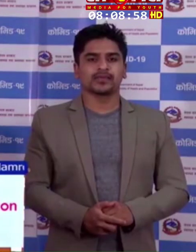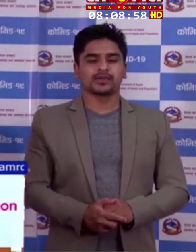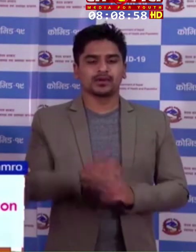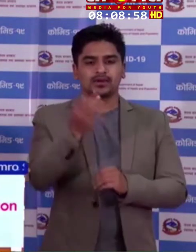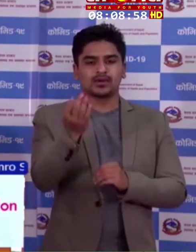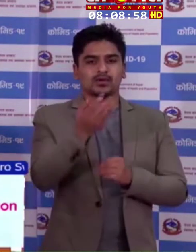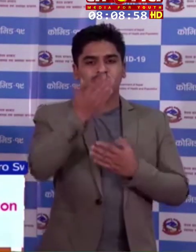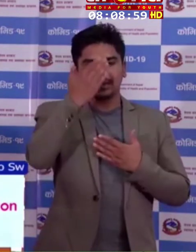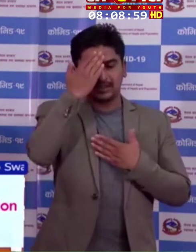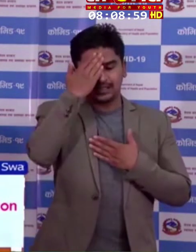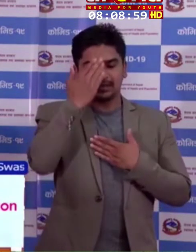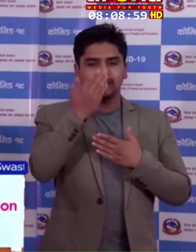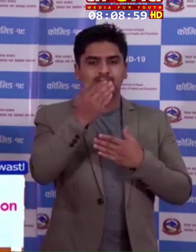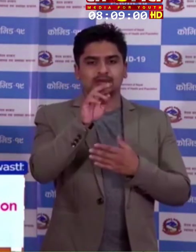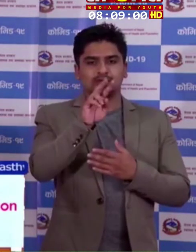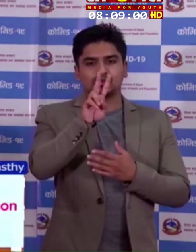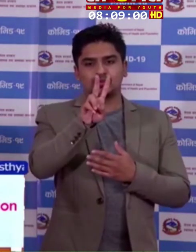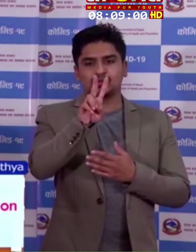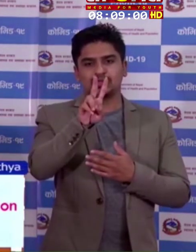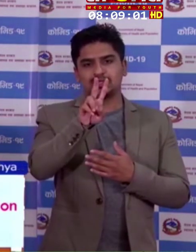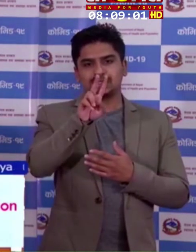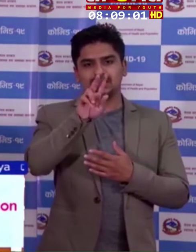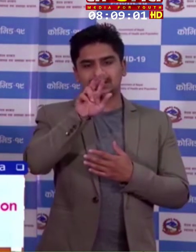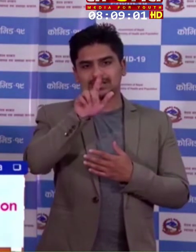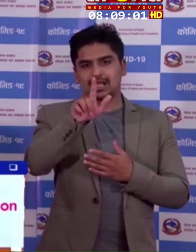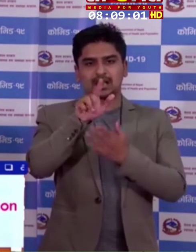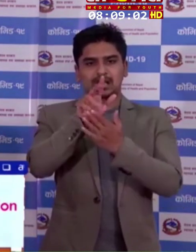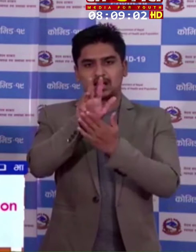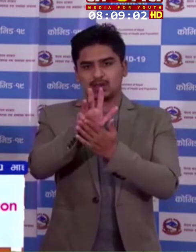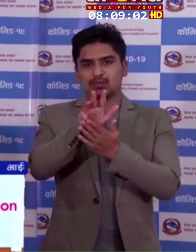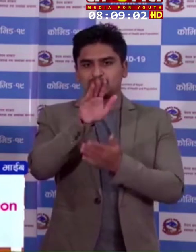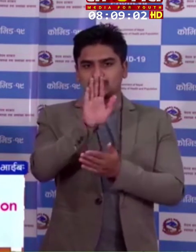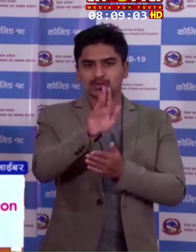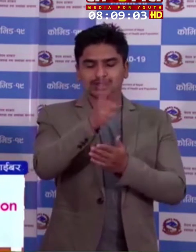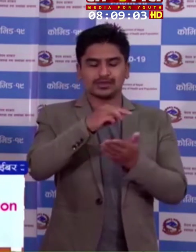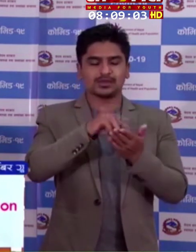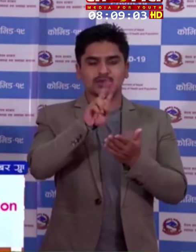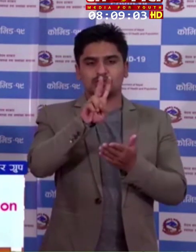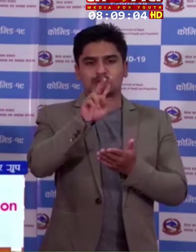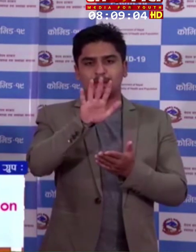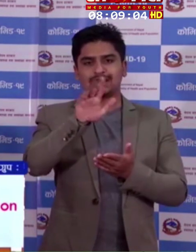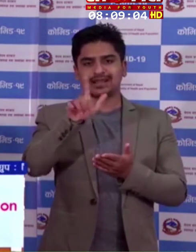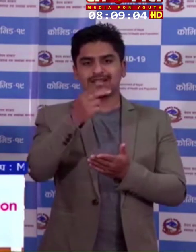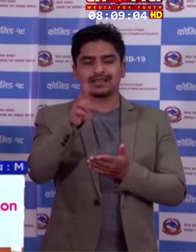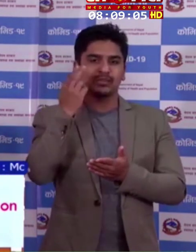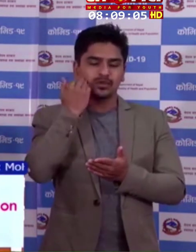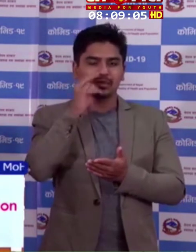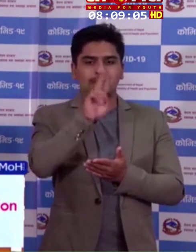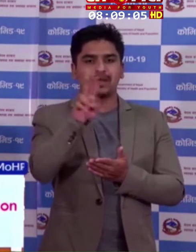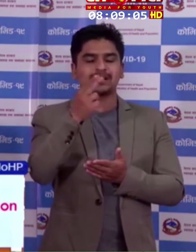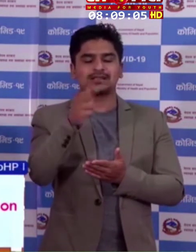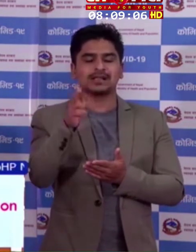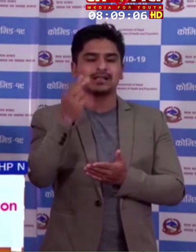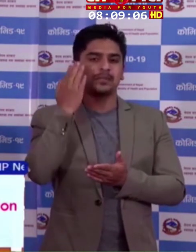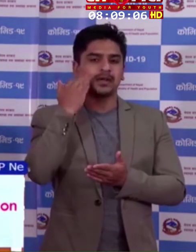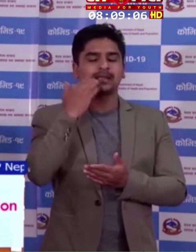नयाँ संक्रमित 279 जना हुनुहुन्छ। त्यसमध्ये 257 जना पुरुष र 22 जना